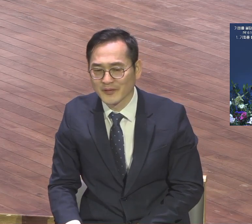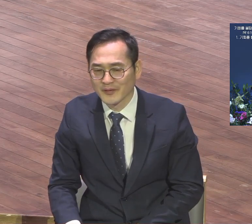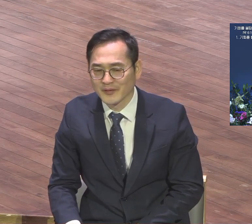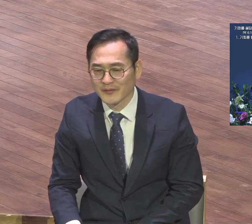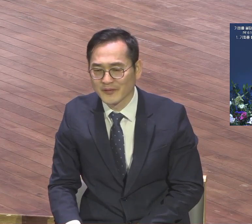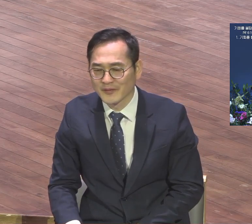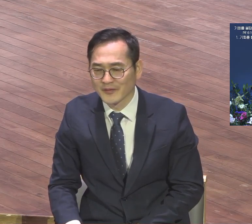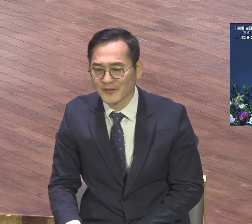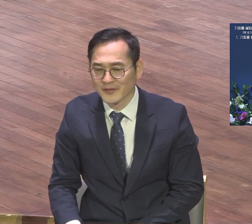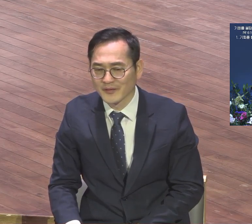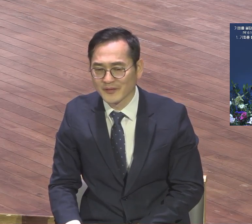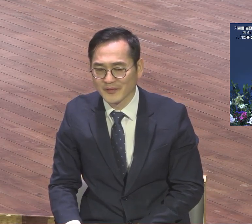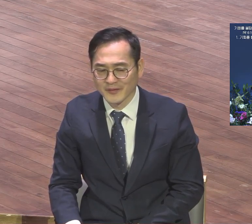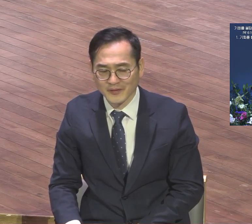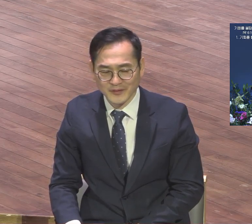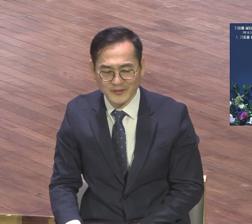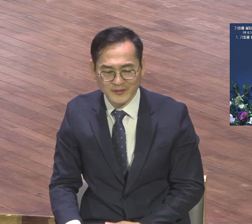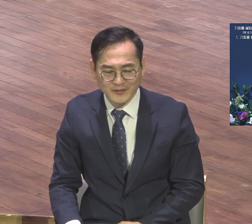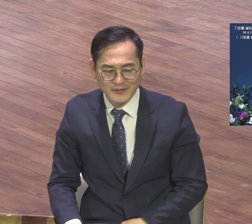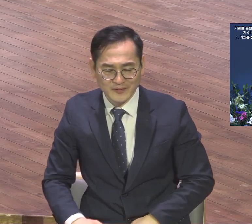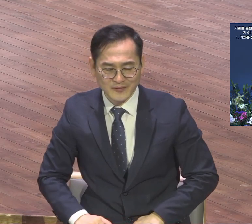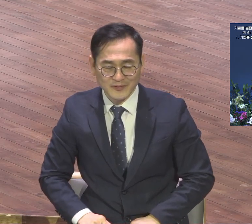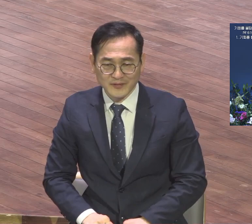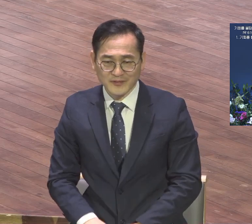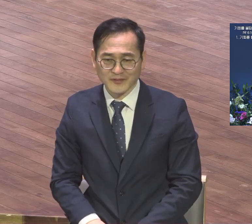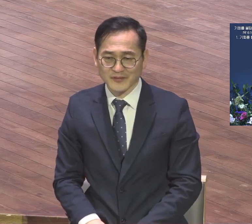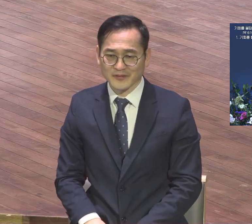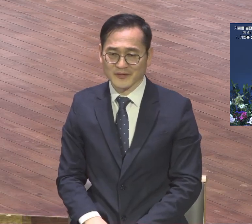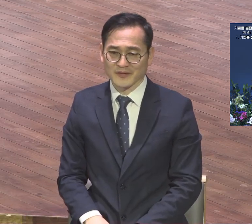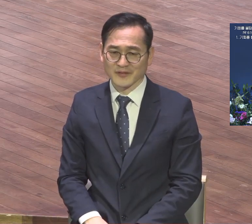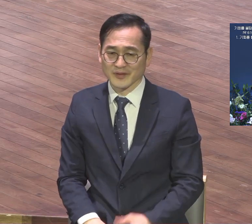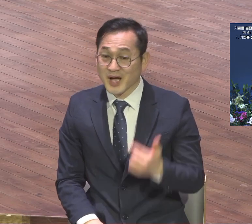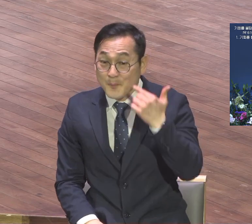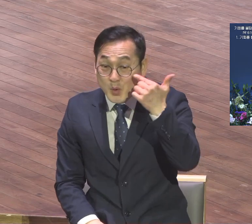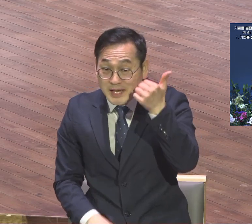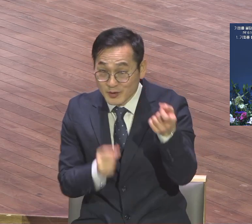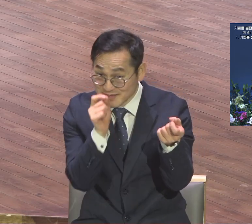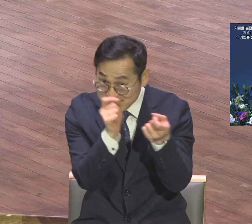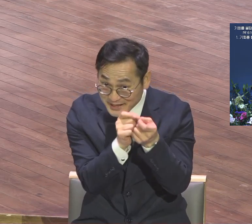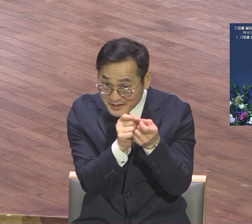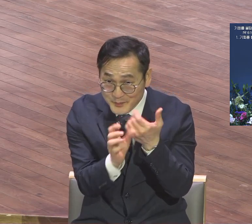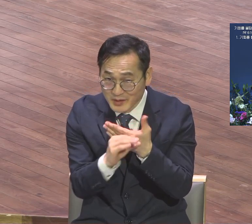글쎄요 목사하고 최고 친한 사람일수록 은혜를 못 받아요.